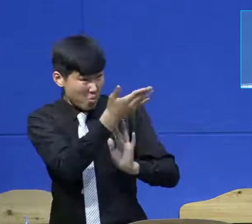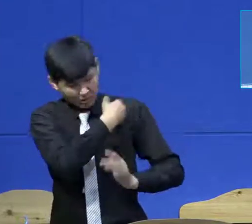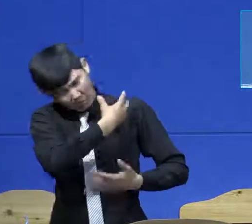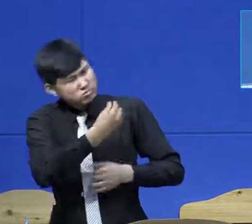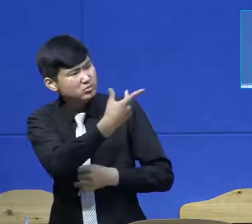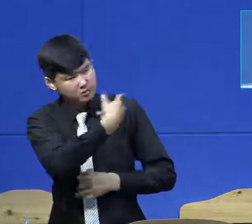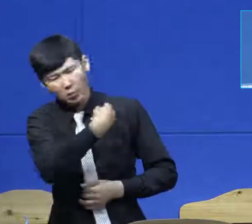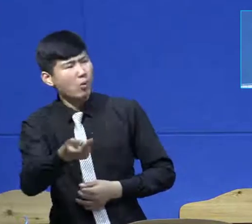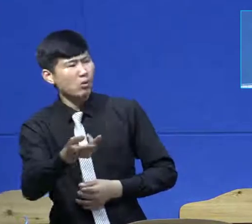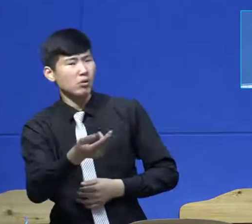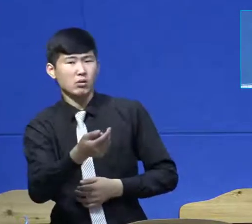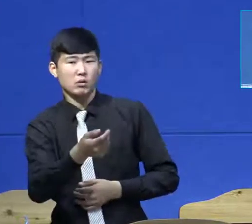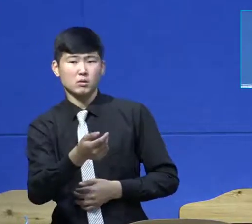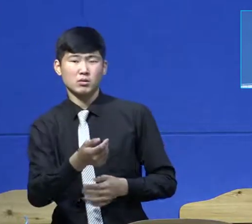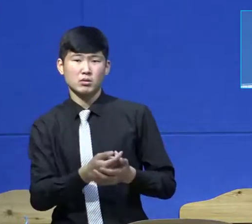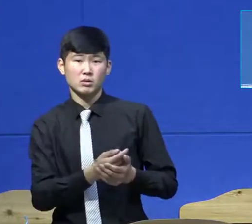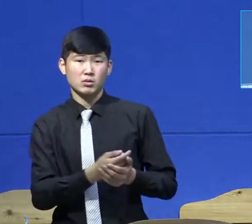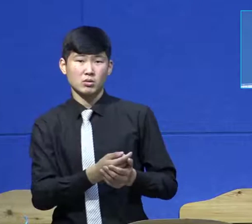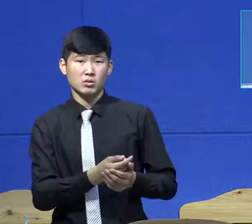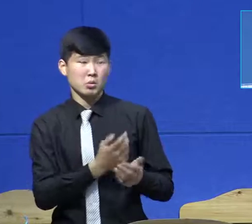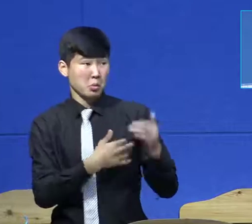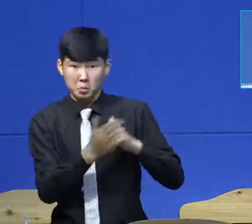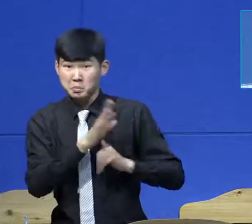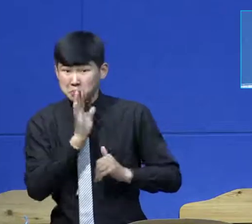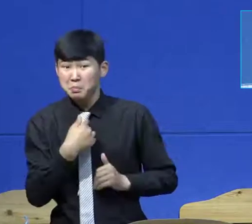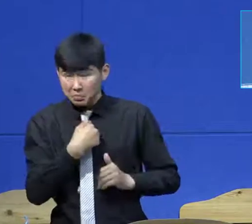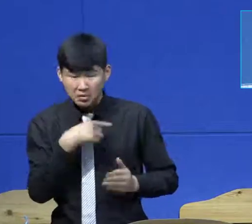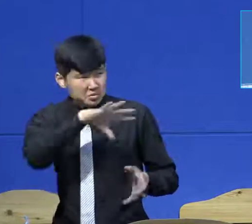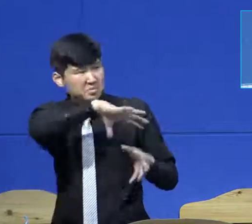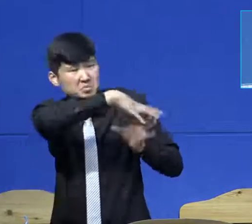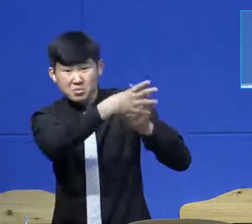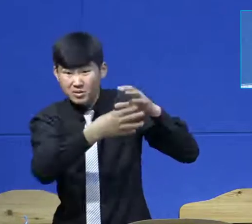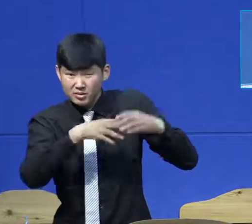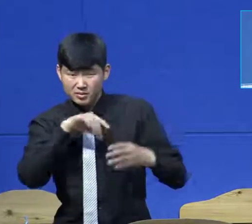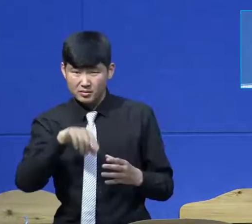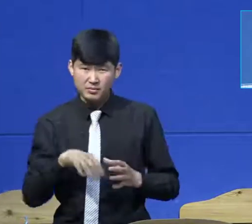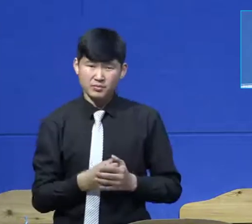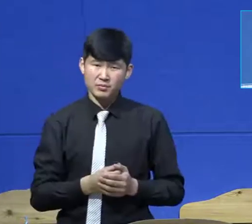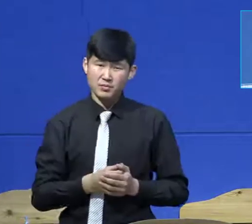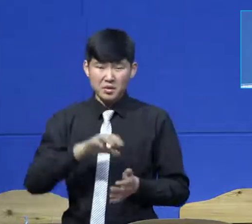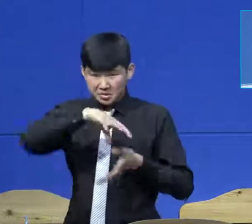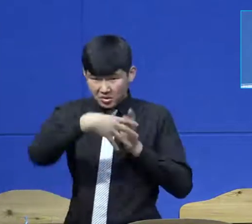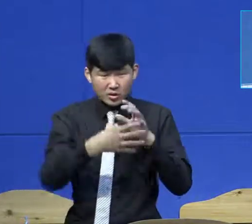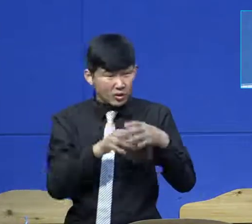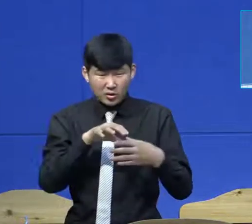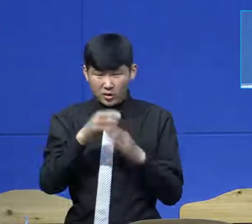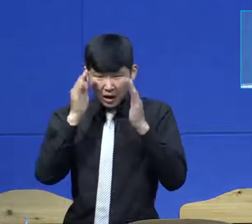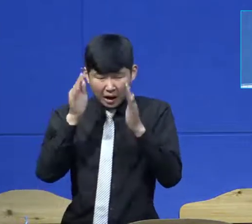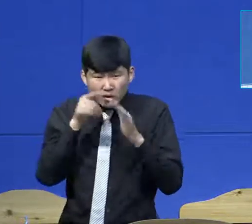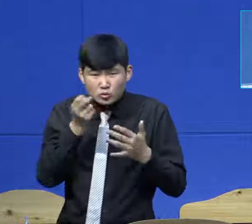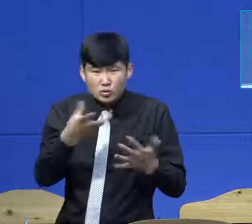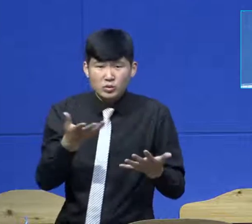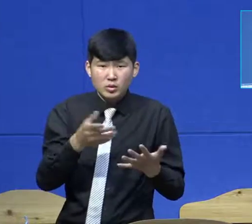намагцсан буулгачаач үхэх гэж байгаа байж энэ дэлхийн тэг хоргоцсон зүйлс энэ